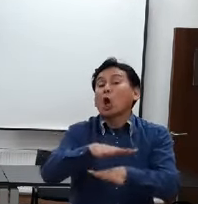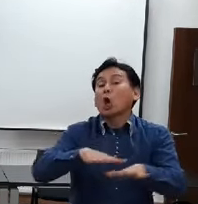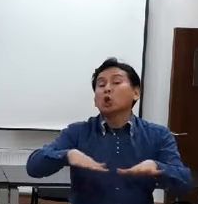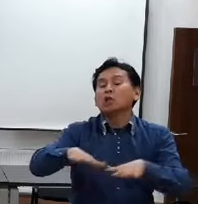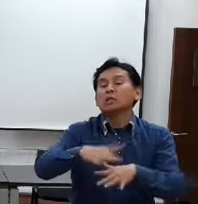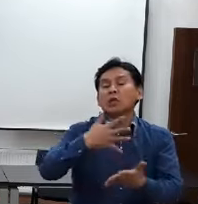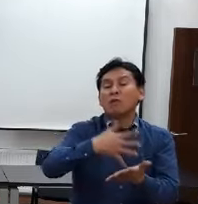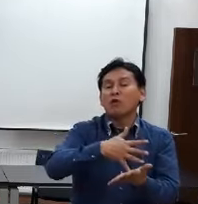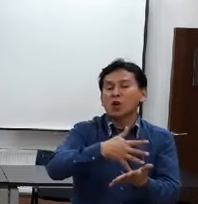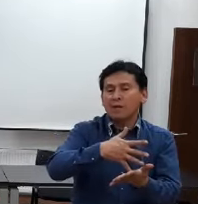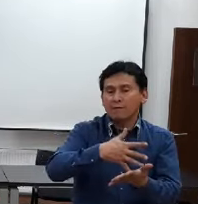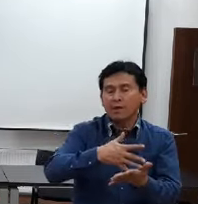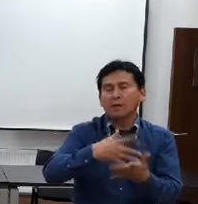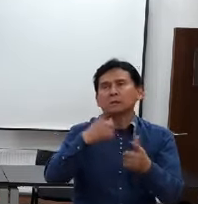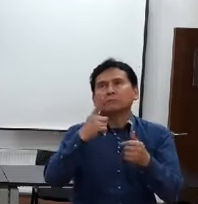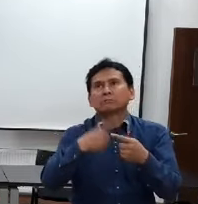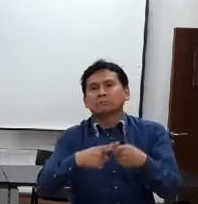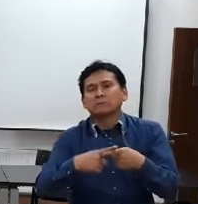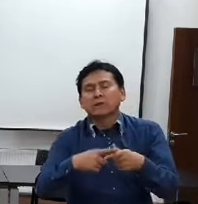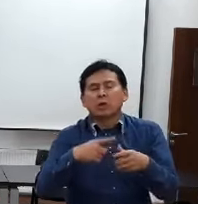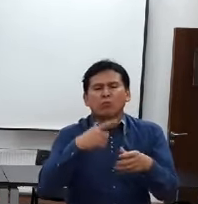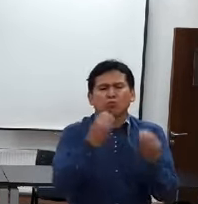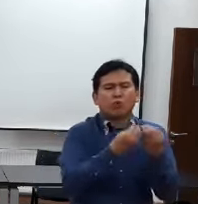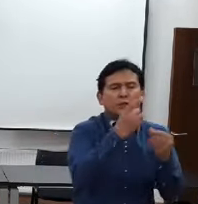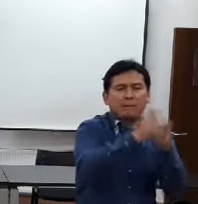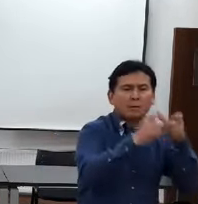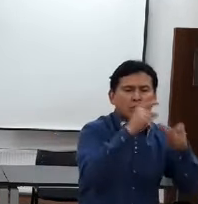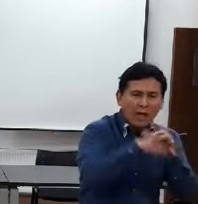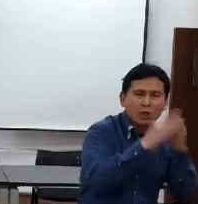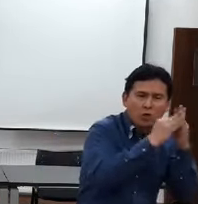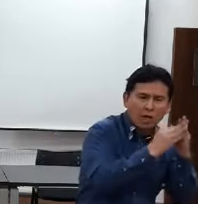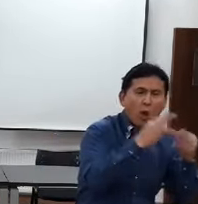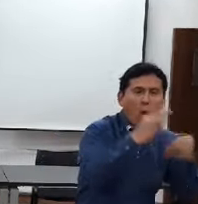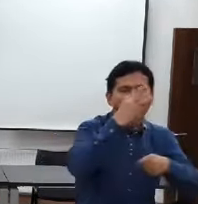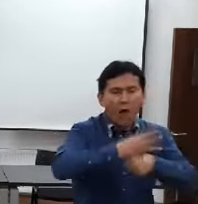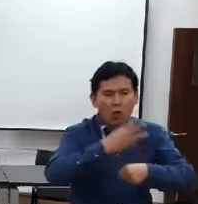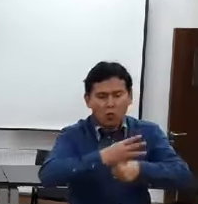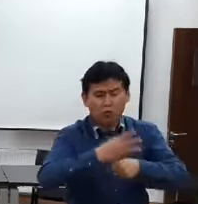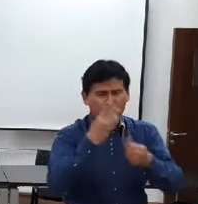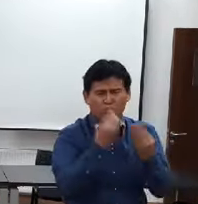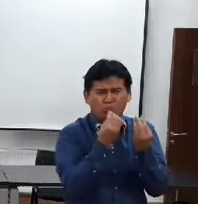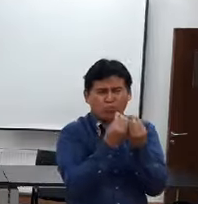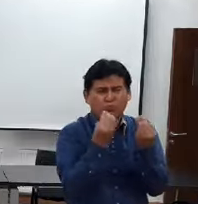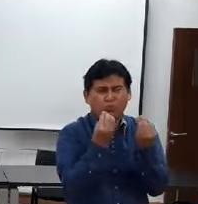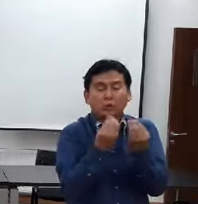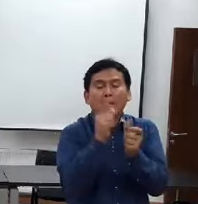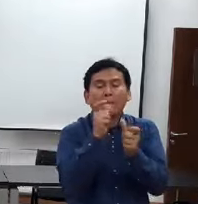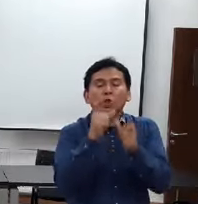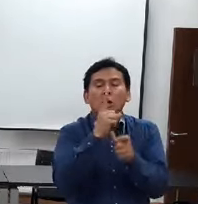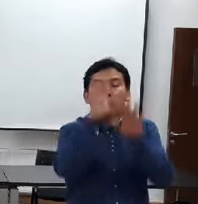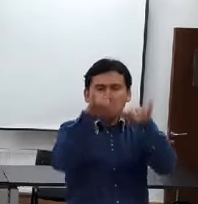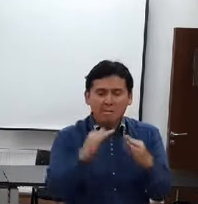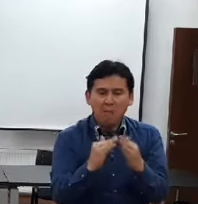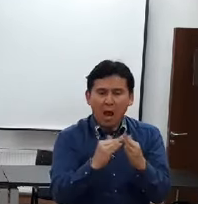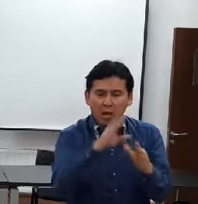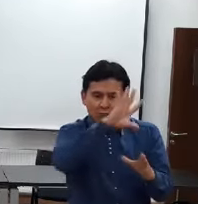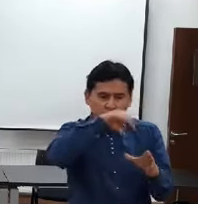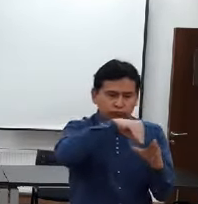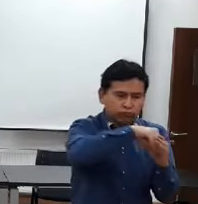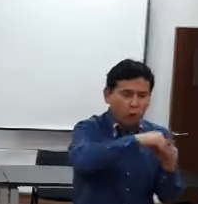vulnerabilidad ya sea hacinamiento o adultos mayores que vivan en la casa o niños que vivan en la casa o